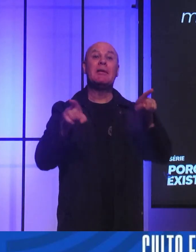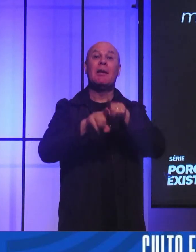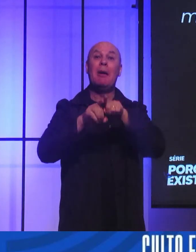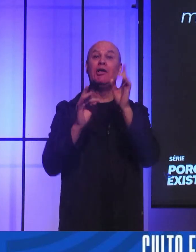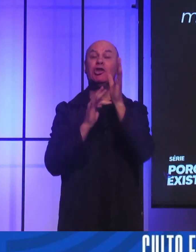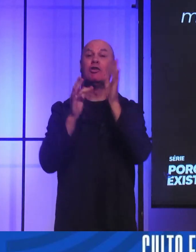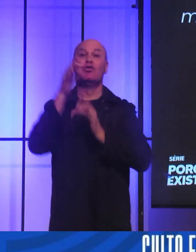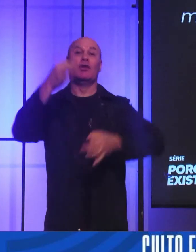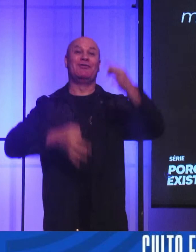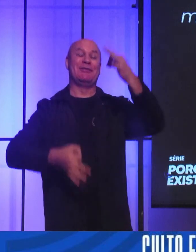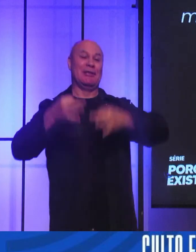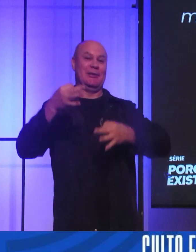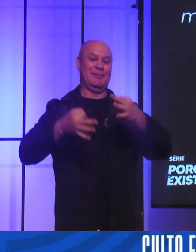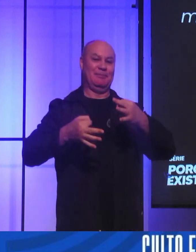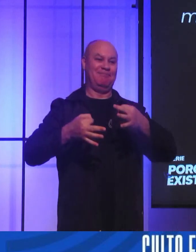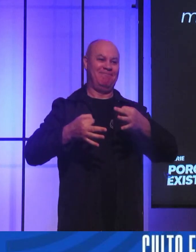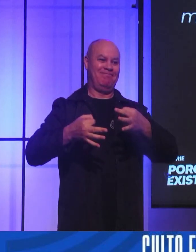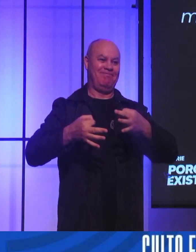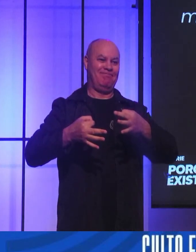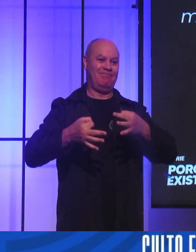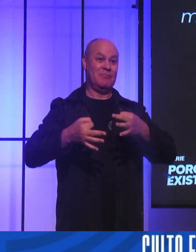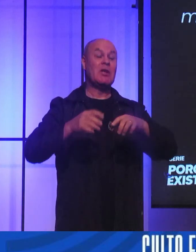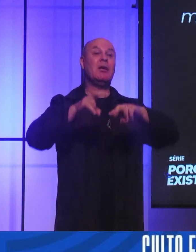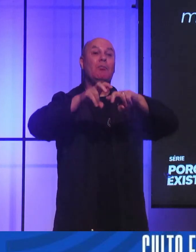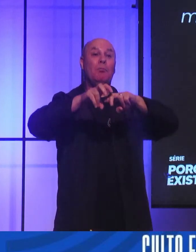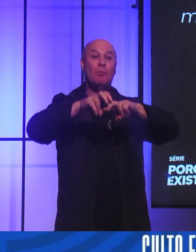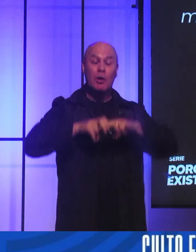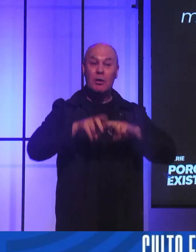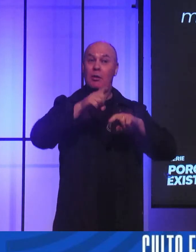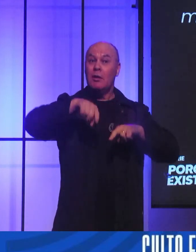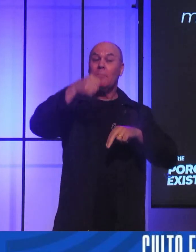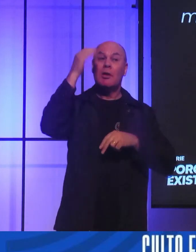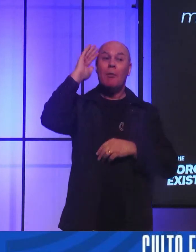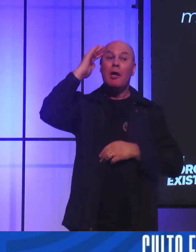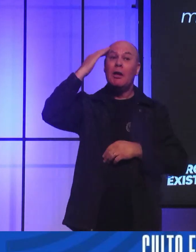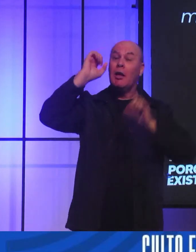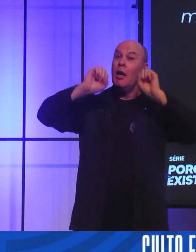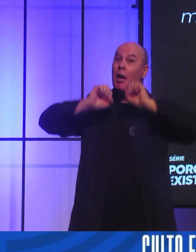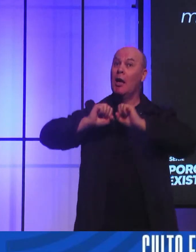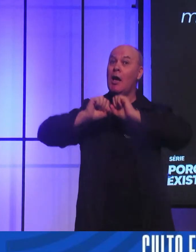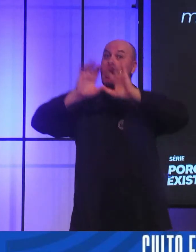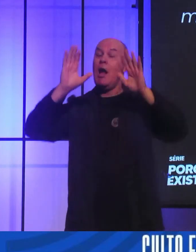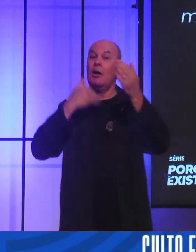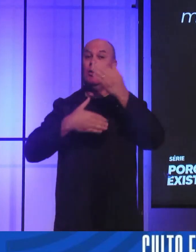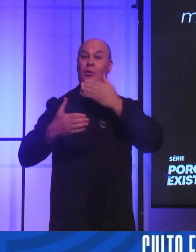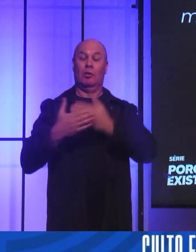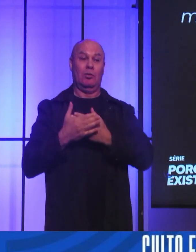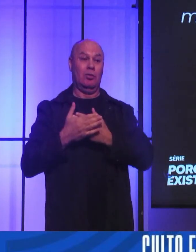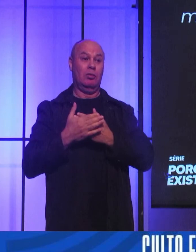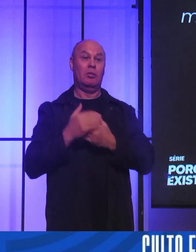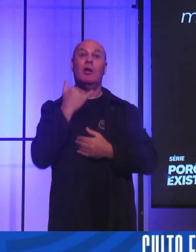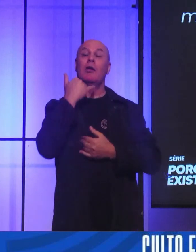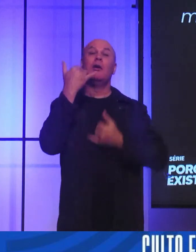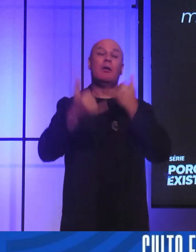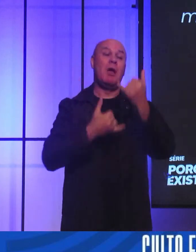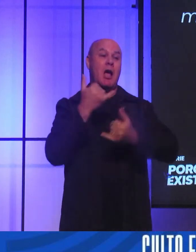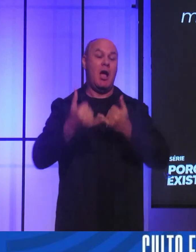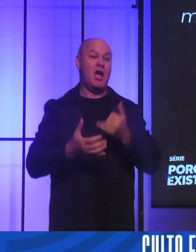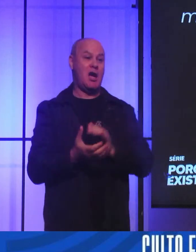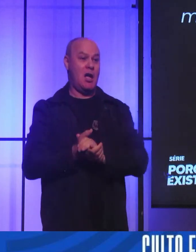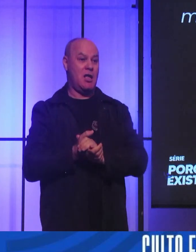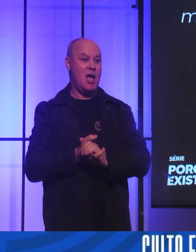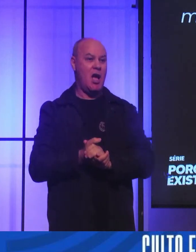não entendem, não compreendem a seriedade das coisas, até fazem brincadeira. Ah, se todos os meus amigos vão para o inferno,